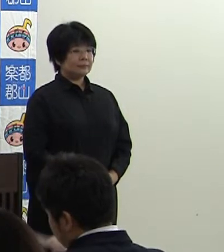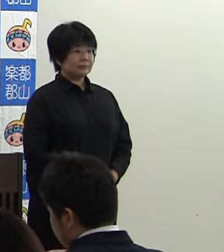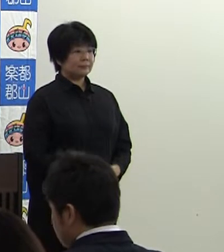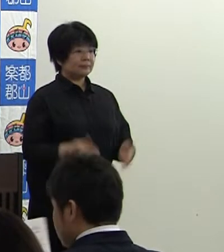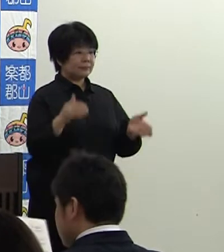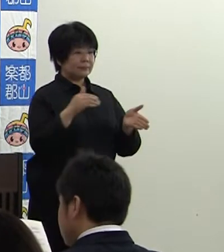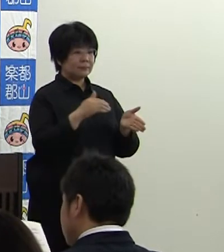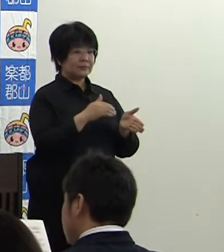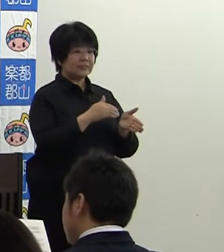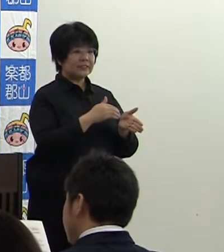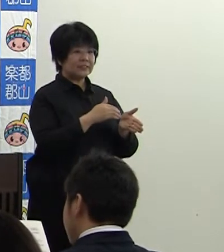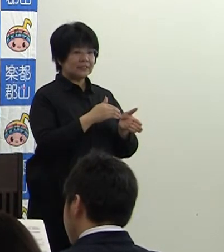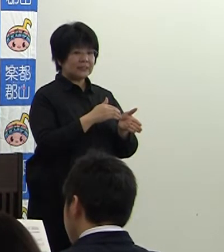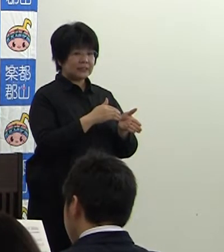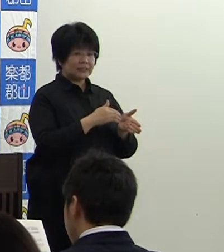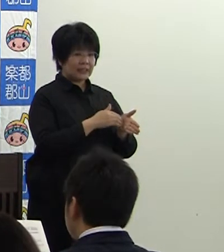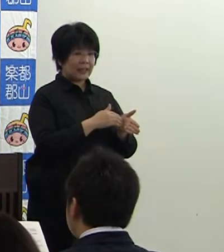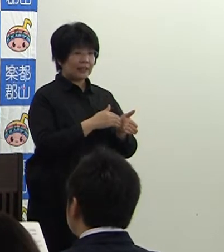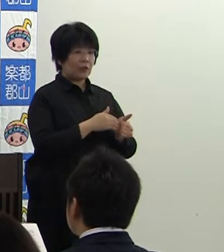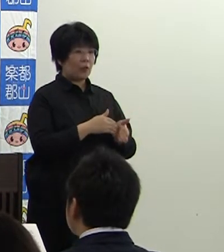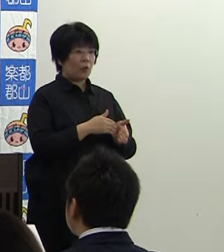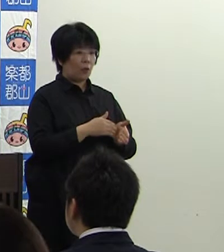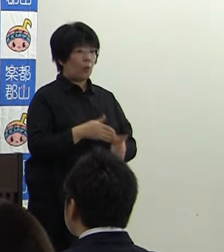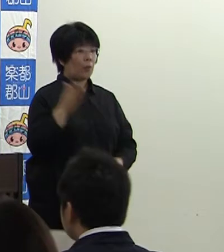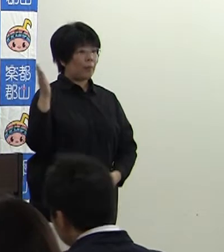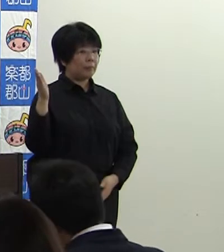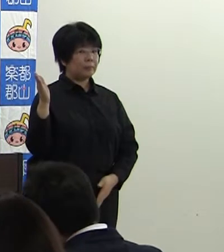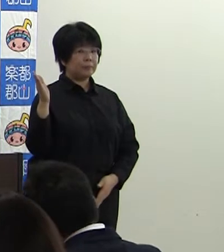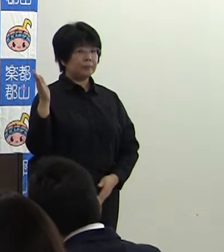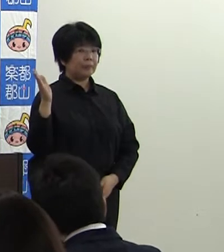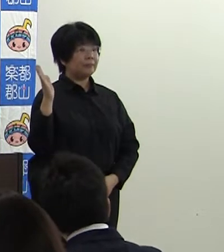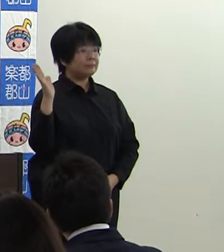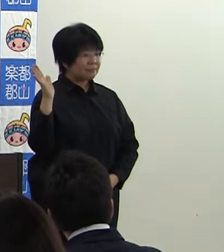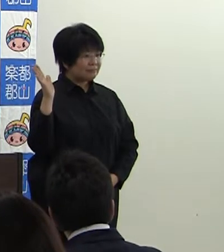最後でさ、ちょっとペーパーないんで、もしあペーパーいってますか。